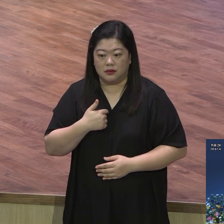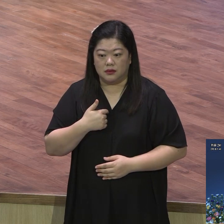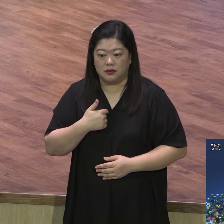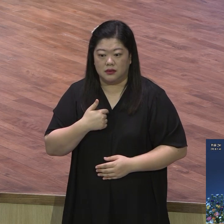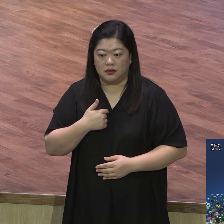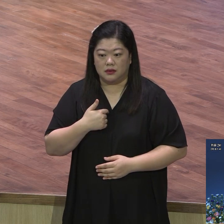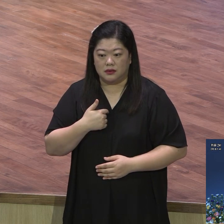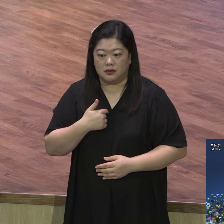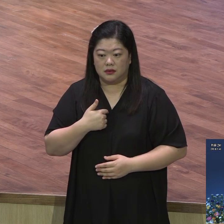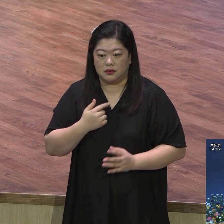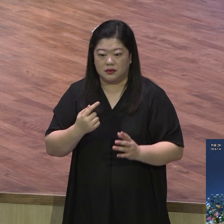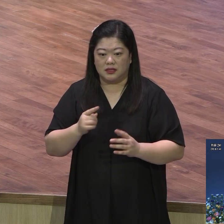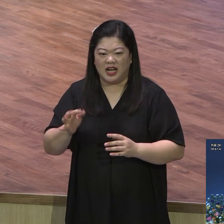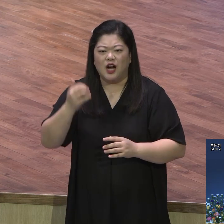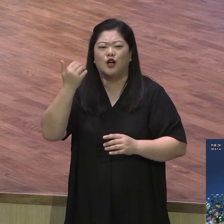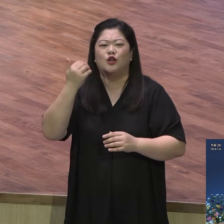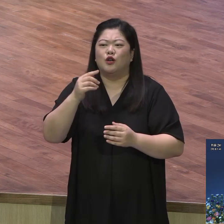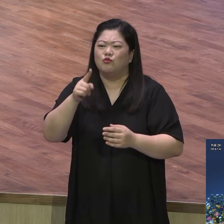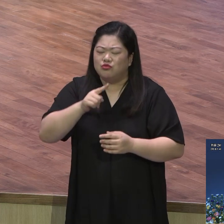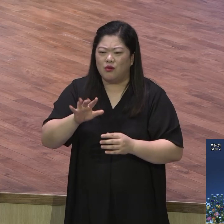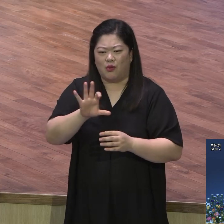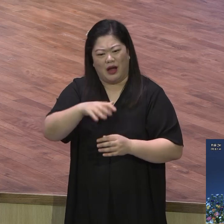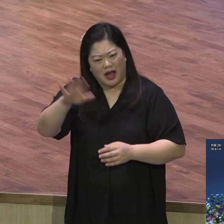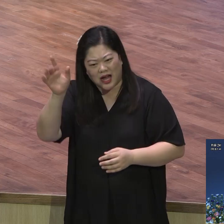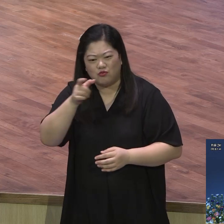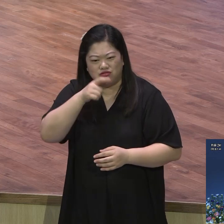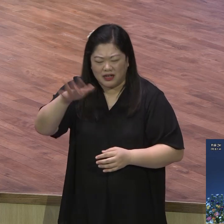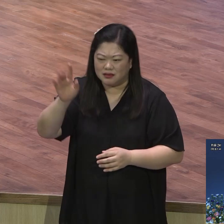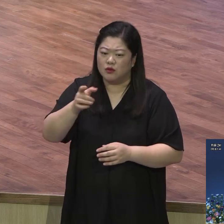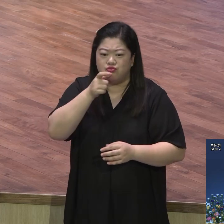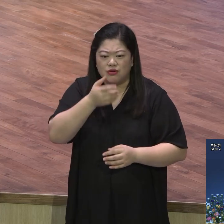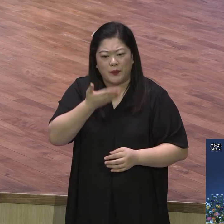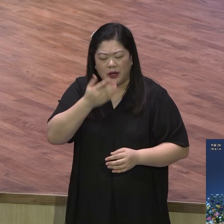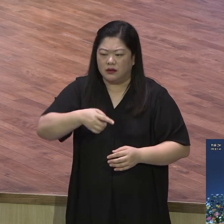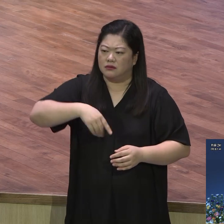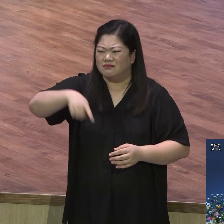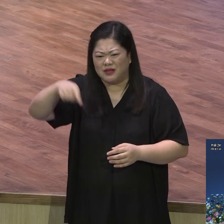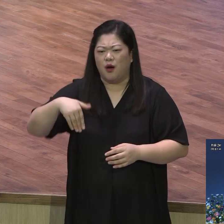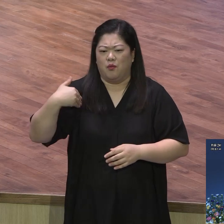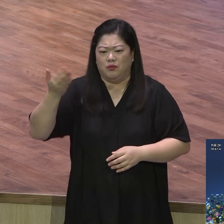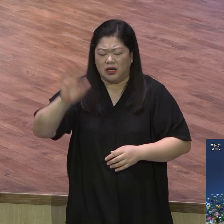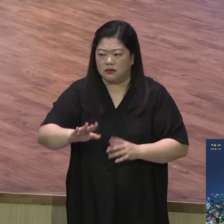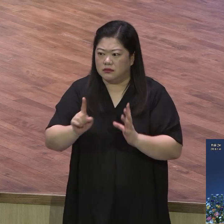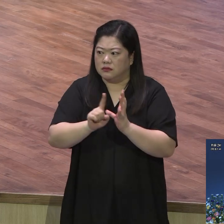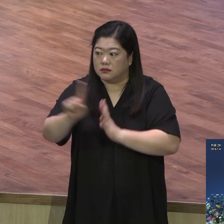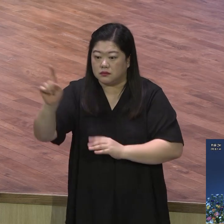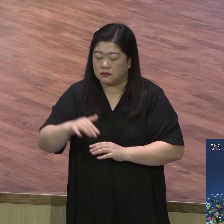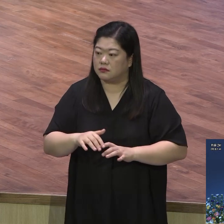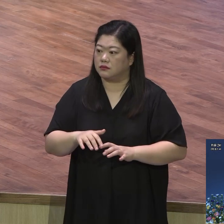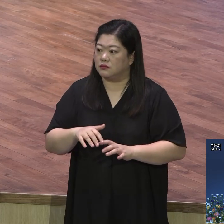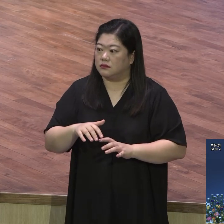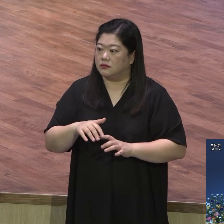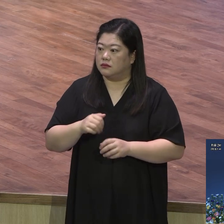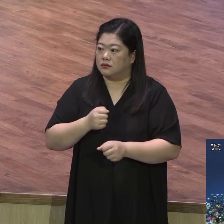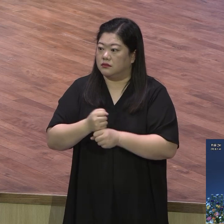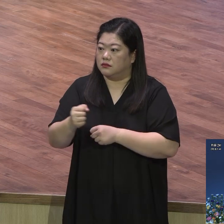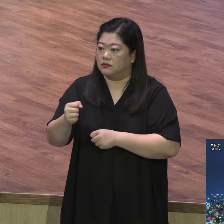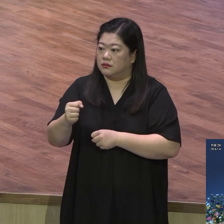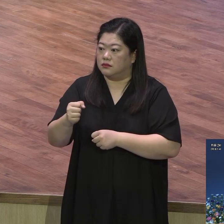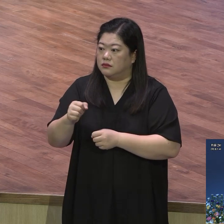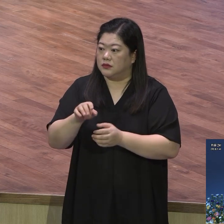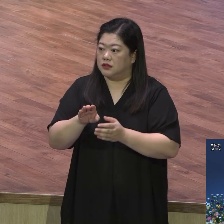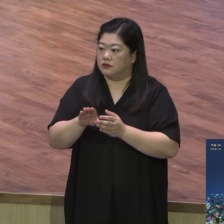물론 나가는 사람들이고 들어가는 사람도 있겠지만 예배를 지속하지는 못해. 은혜를 받아야 되는데 그 다음 말씀이, 그